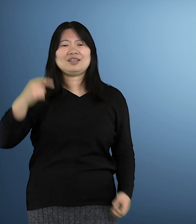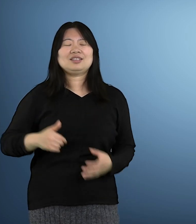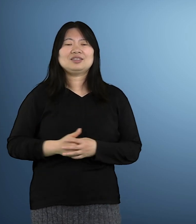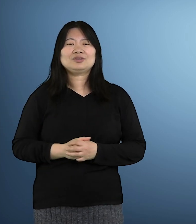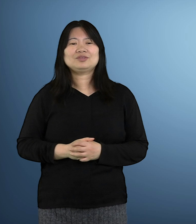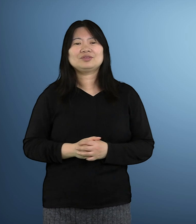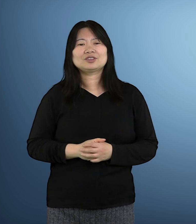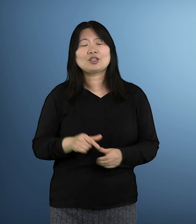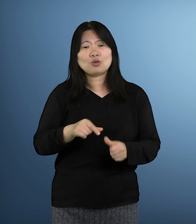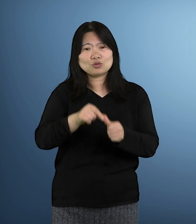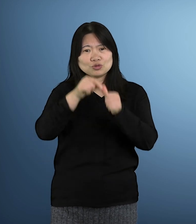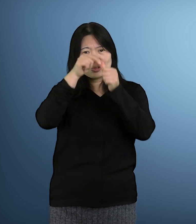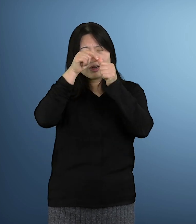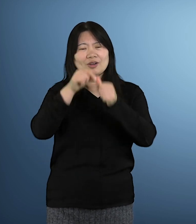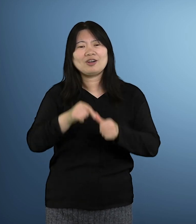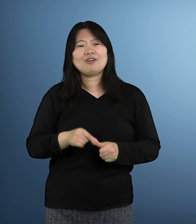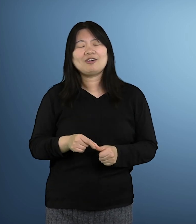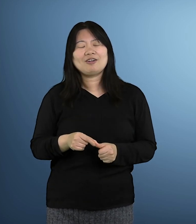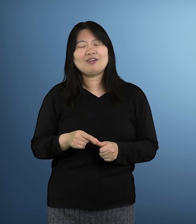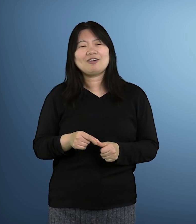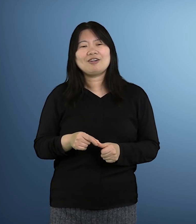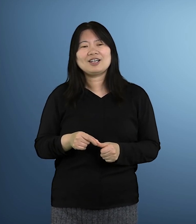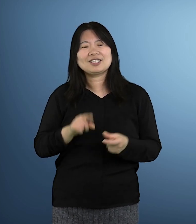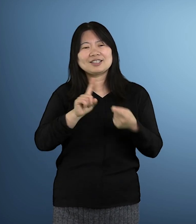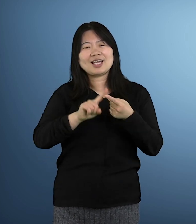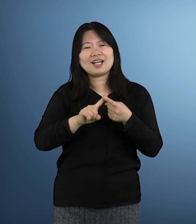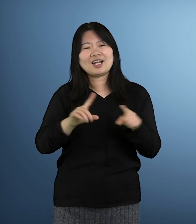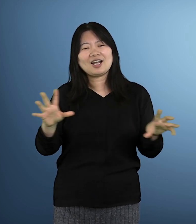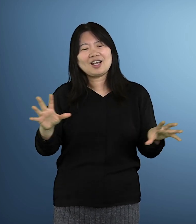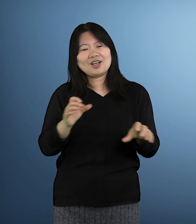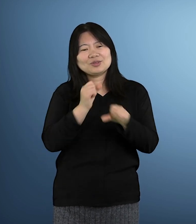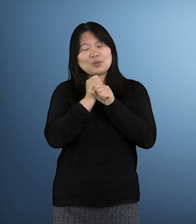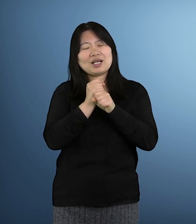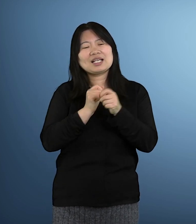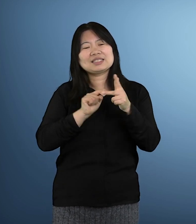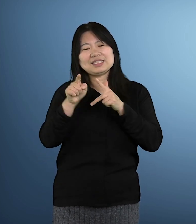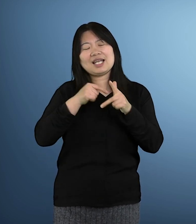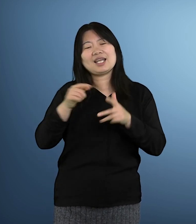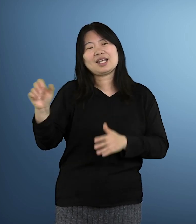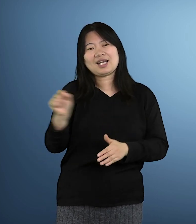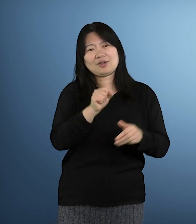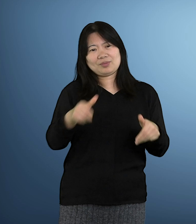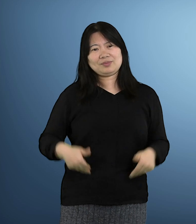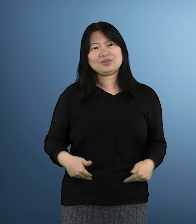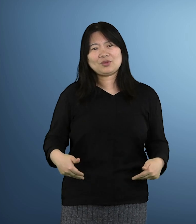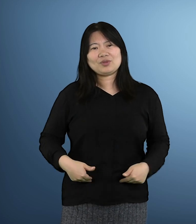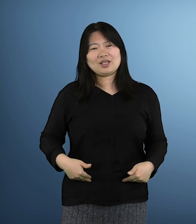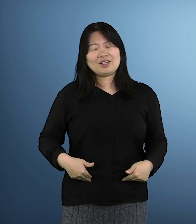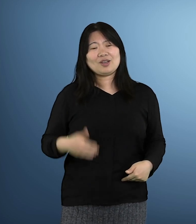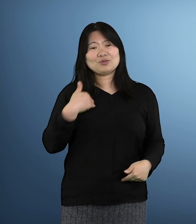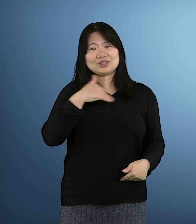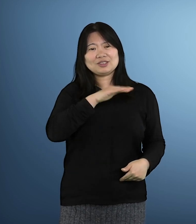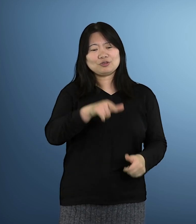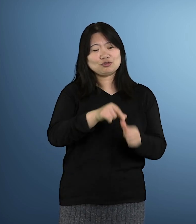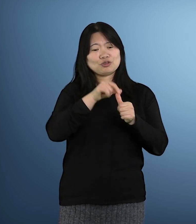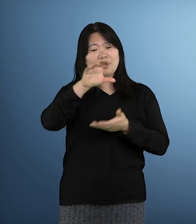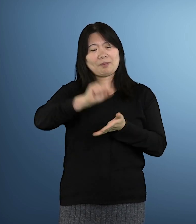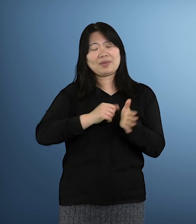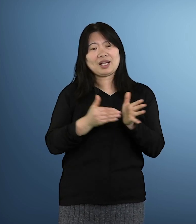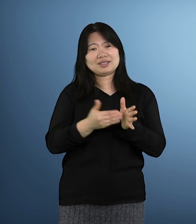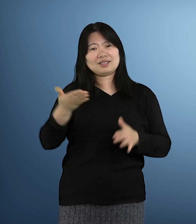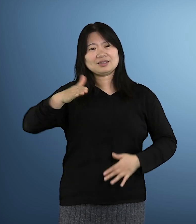여기에는 구원이라는 종합적인 통전적 이해를 좀 가져야 됩니다. 우린 구원을